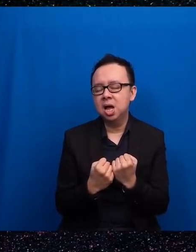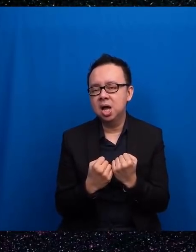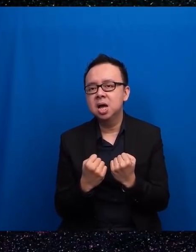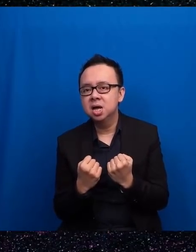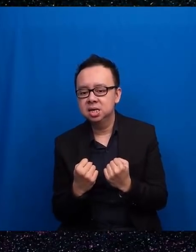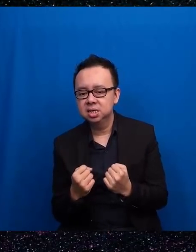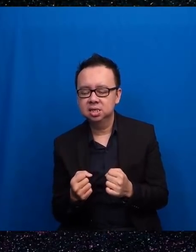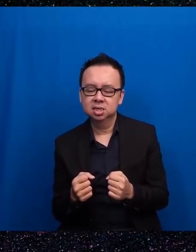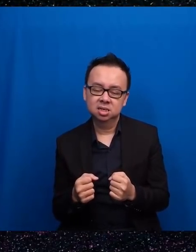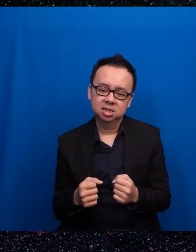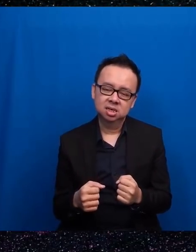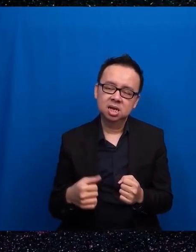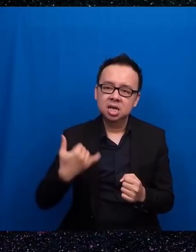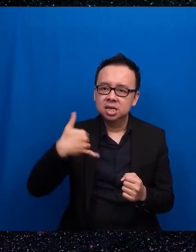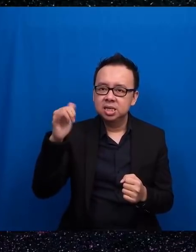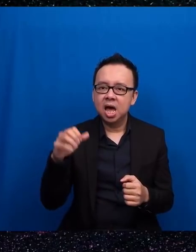harapkan